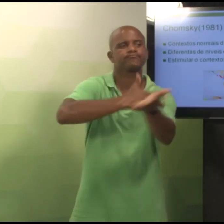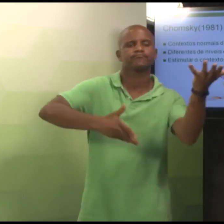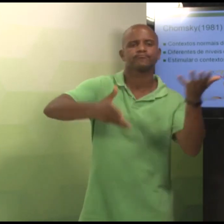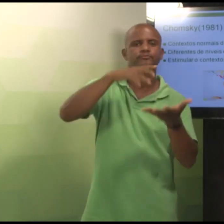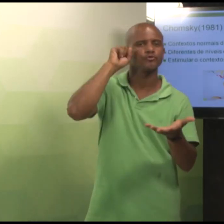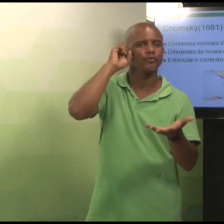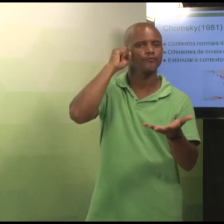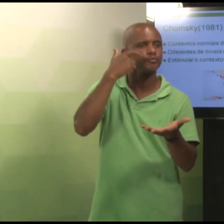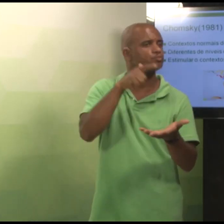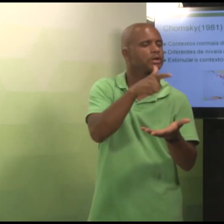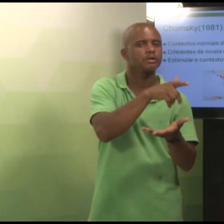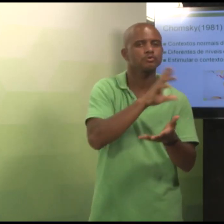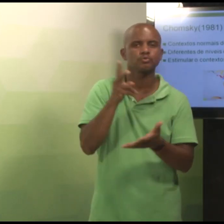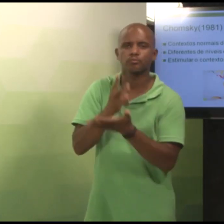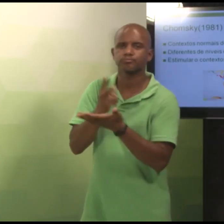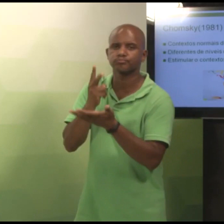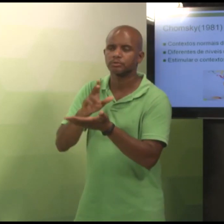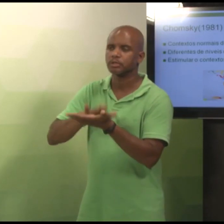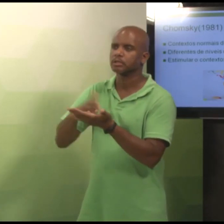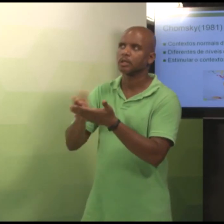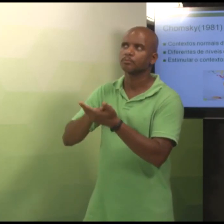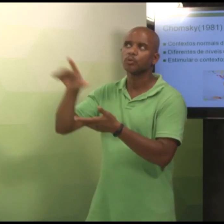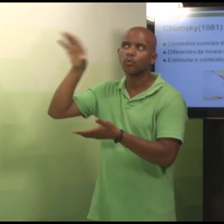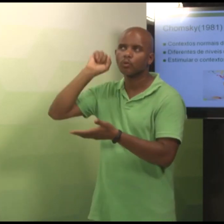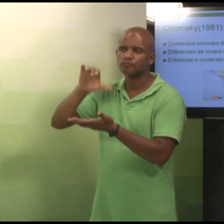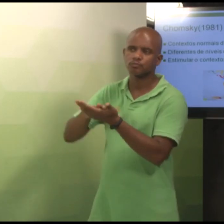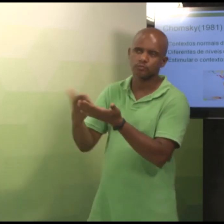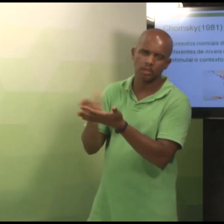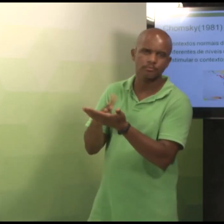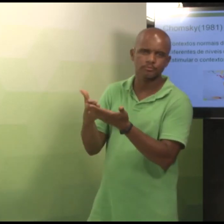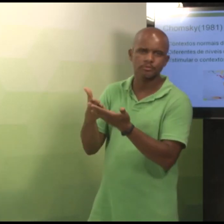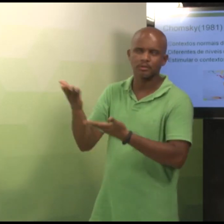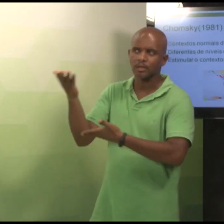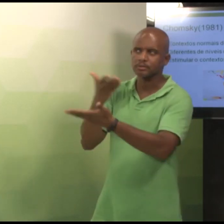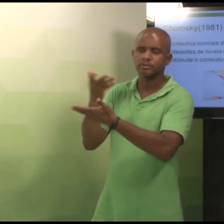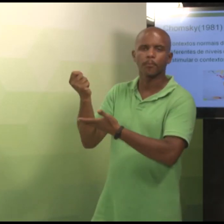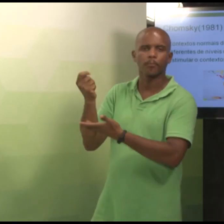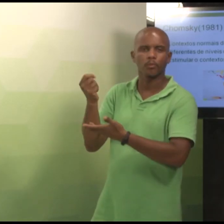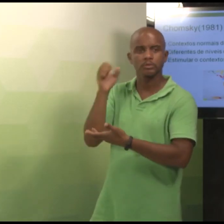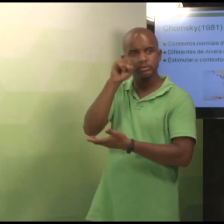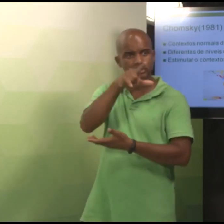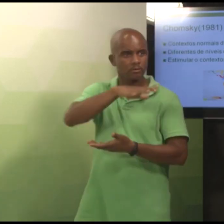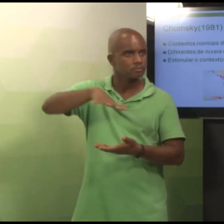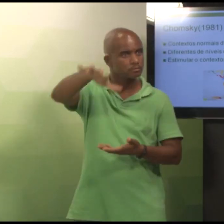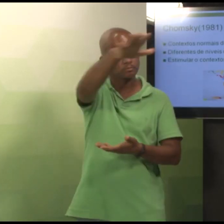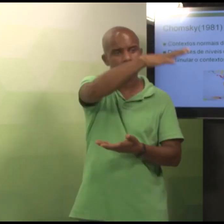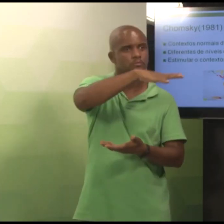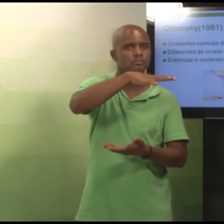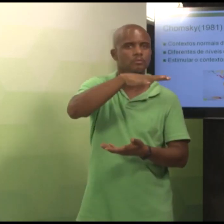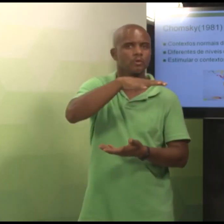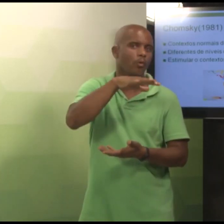surda. A criança, ela não vai interagir com os ouvintes, ela interage somente com o intérprete.